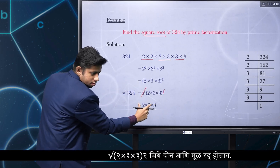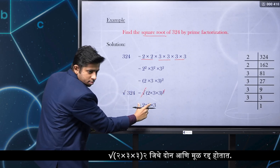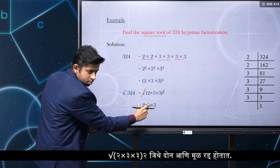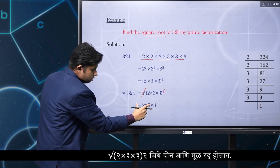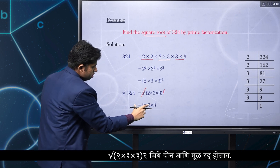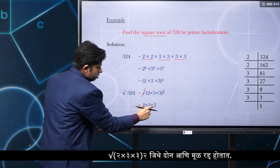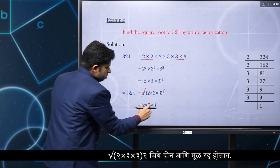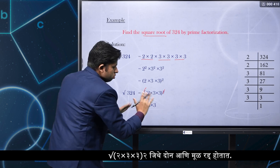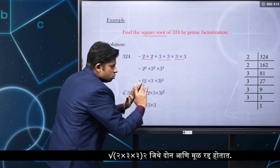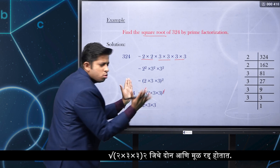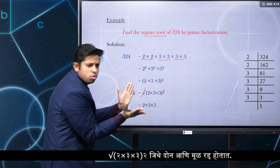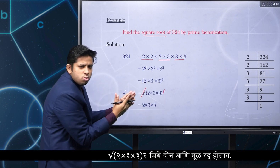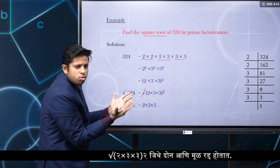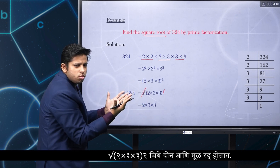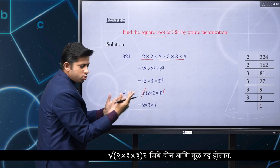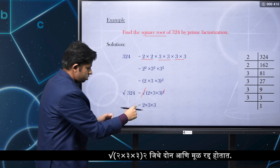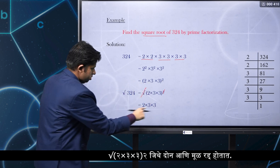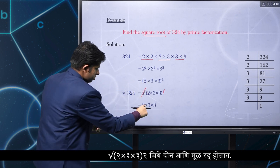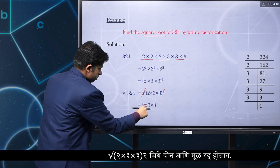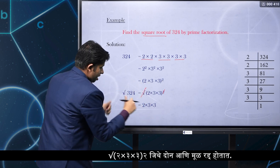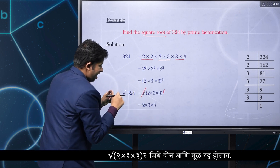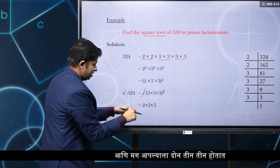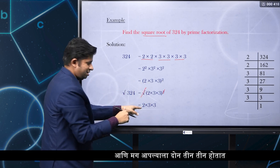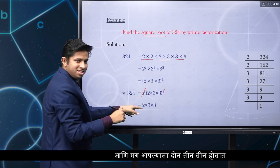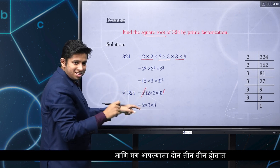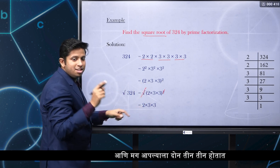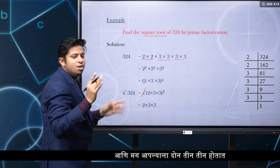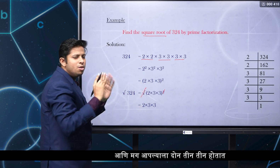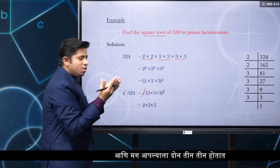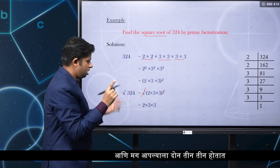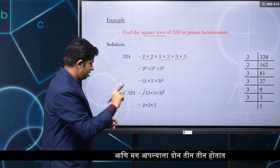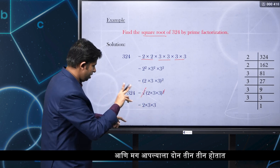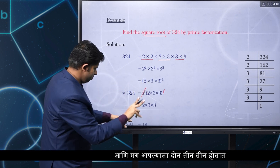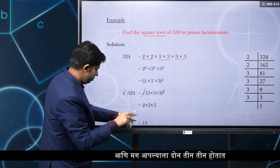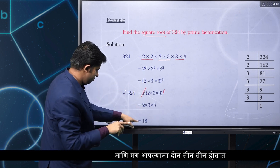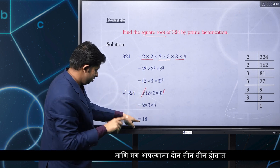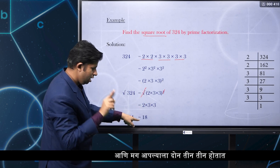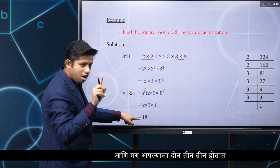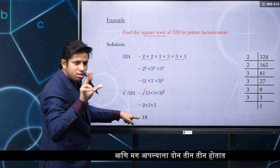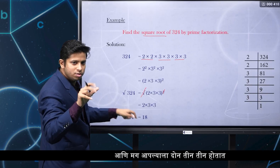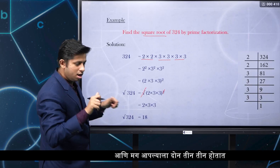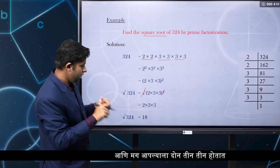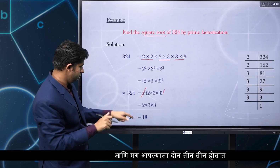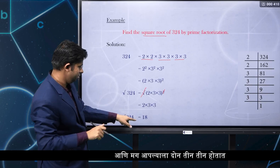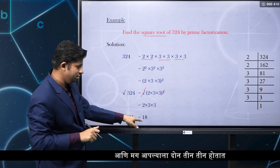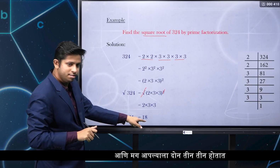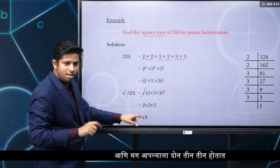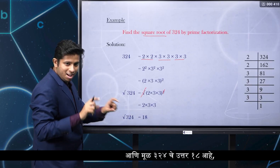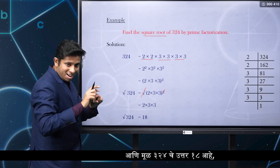2, जिथे 2 आणि मूळ रद्द होतात आणि मग आपल्याला 2 3 3 होतात आणि